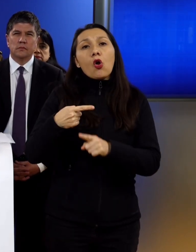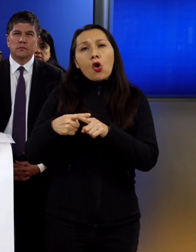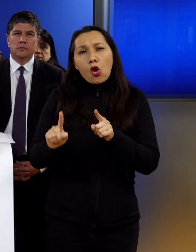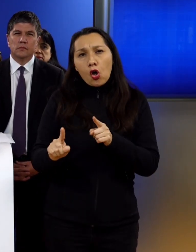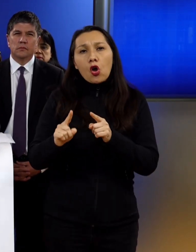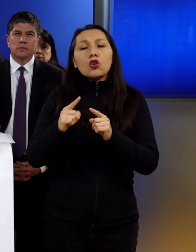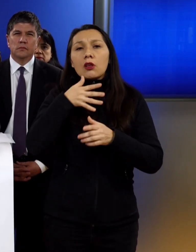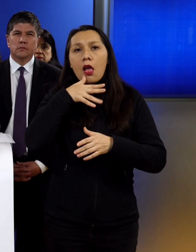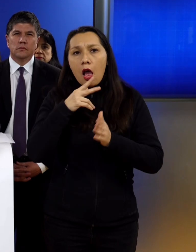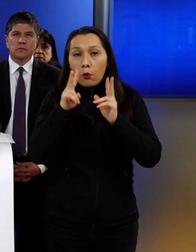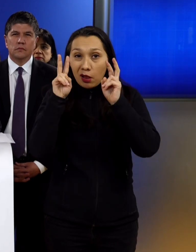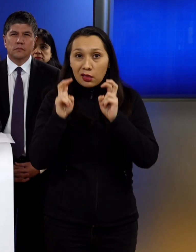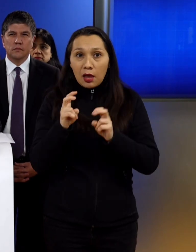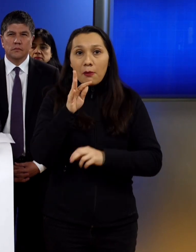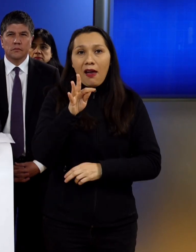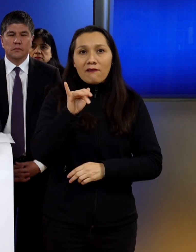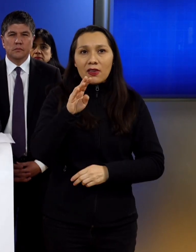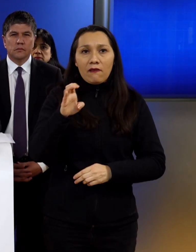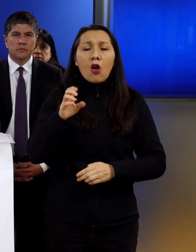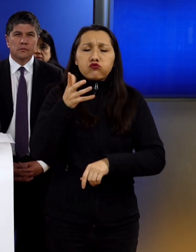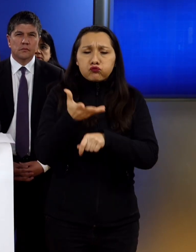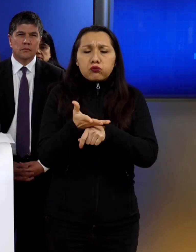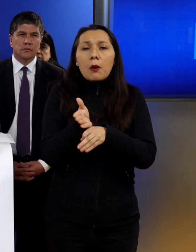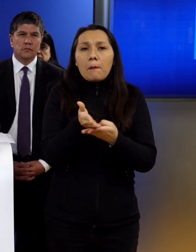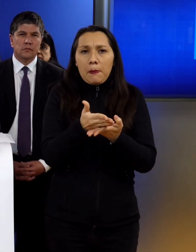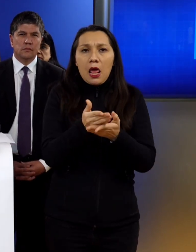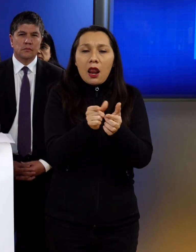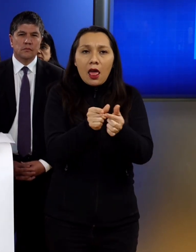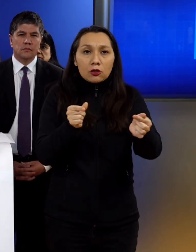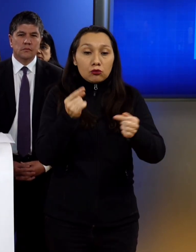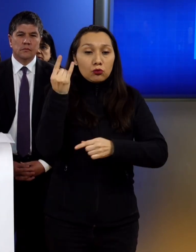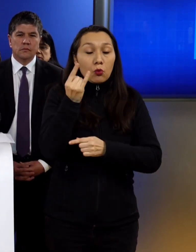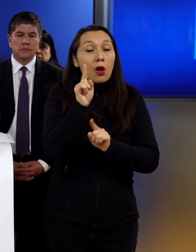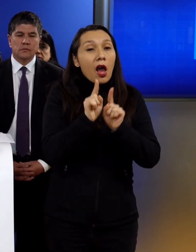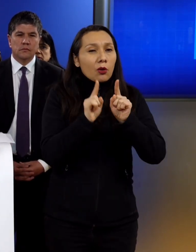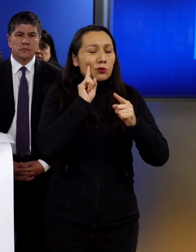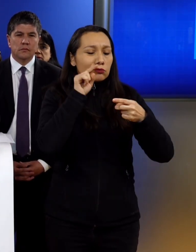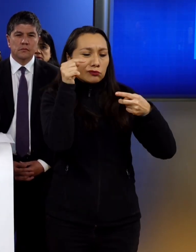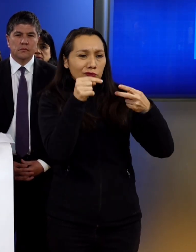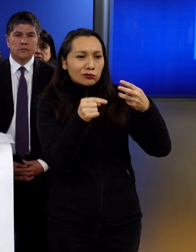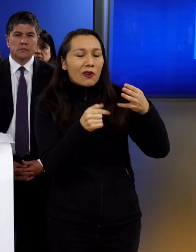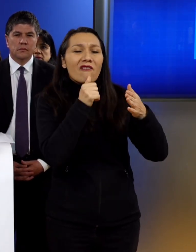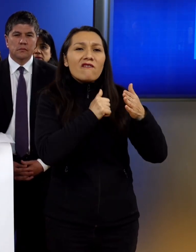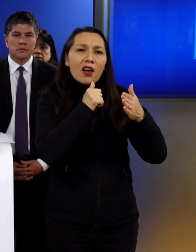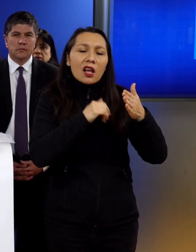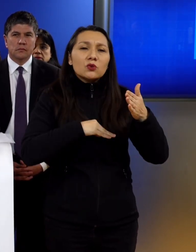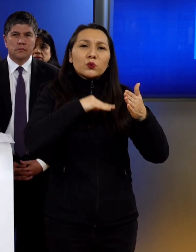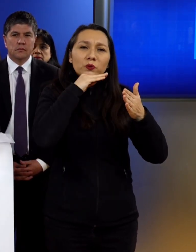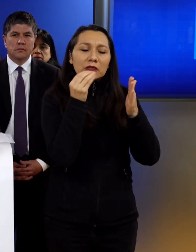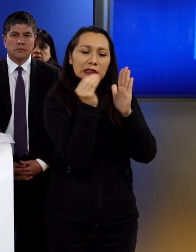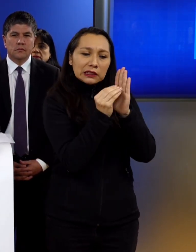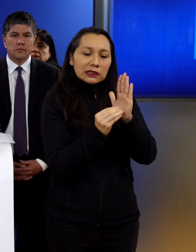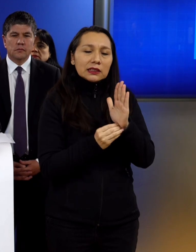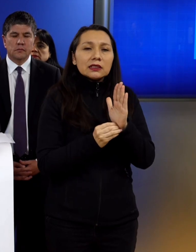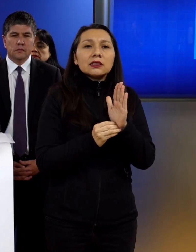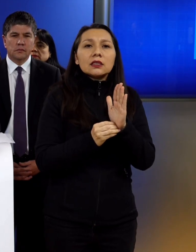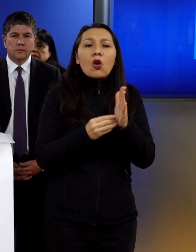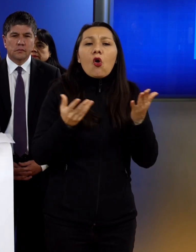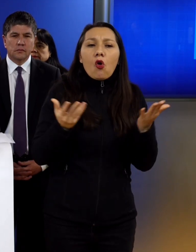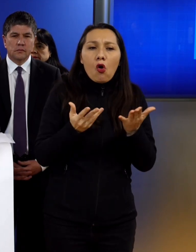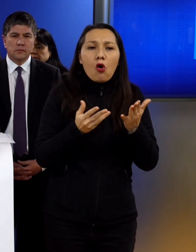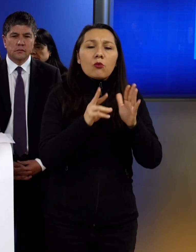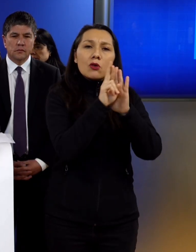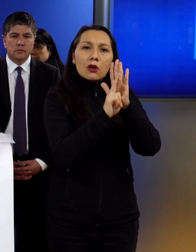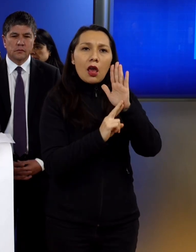hídrica, que hoy día está contemplada en el Plan Nacional de Emergencia, pero en algunos aspectos tiene carencias e insuficiencias la forma en